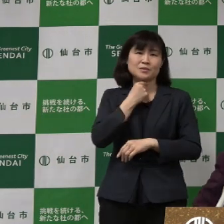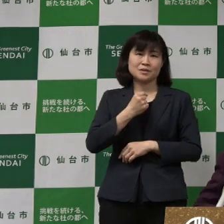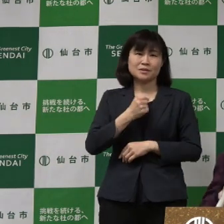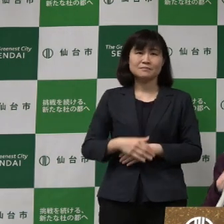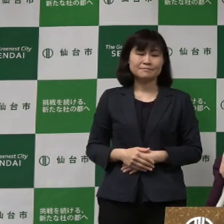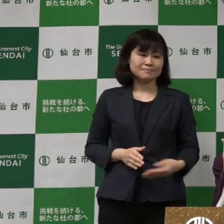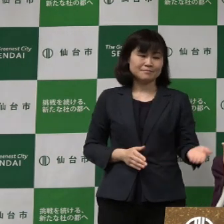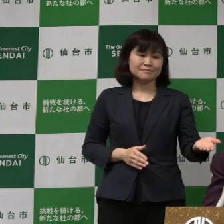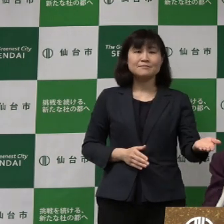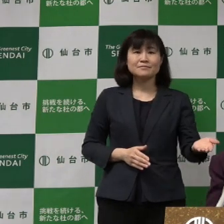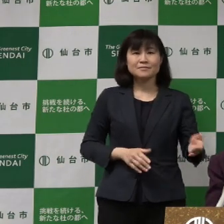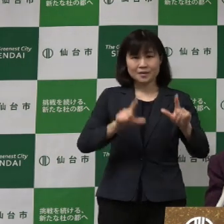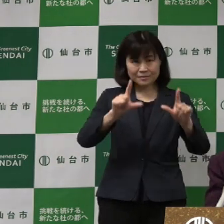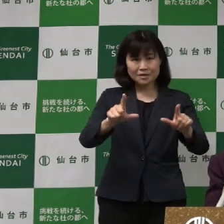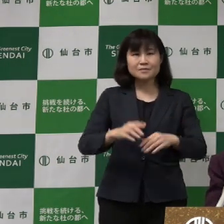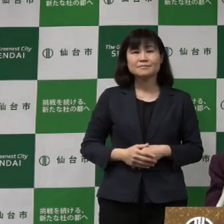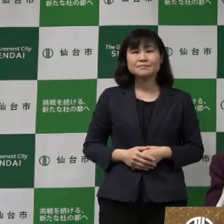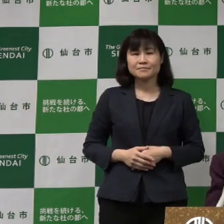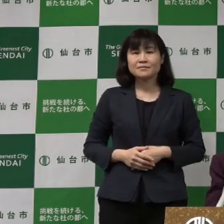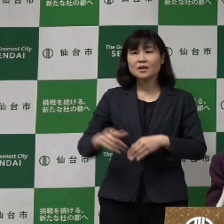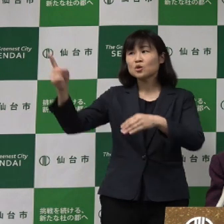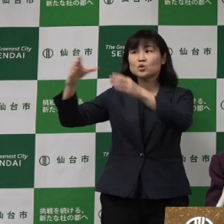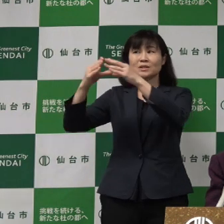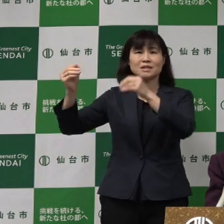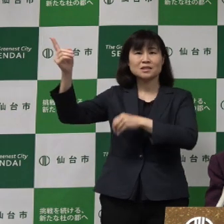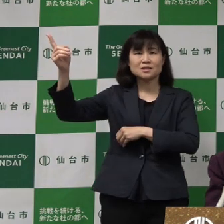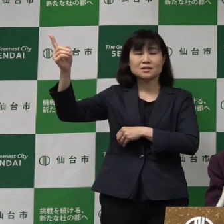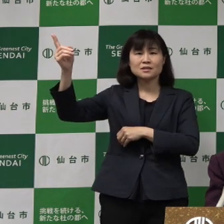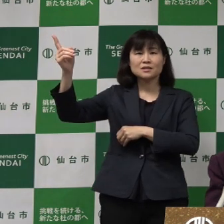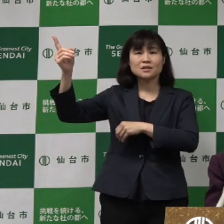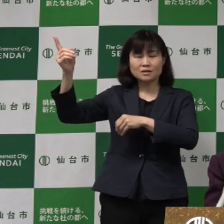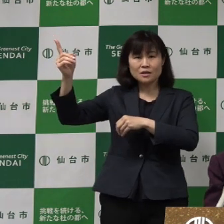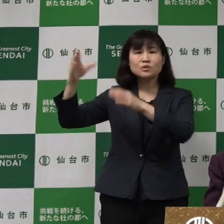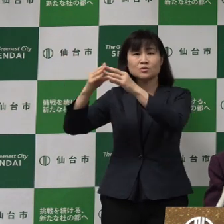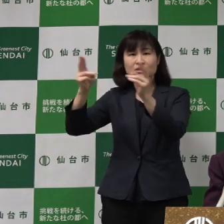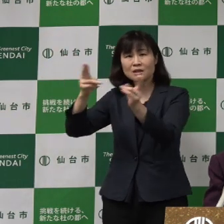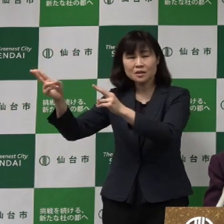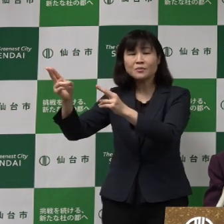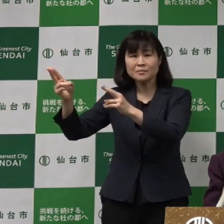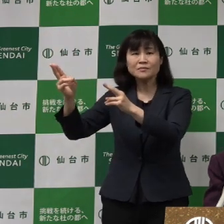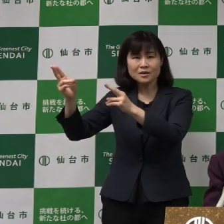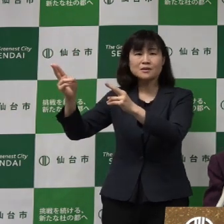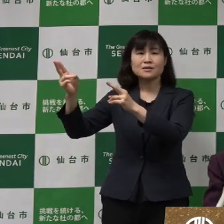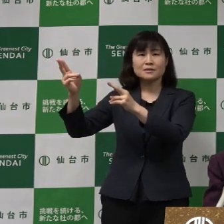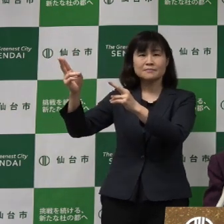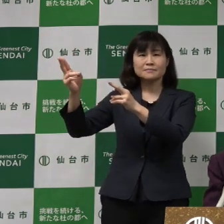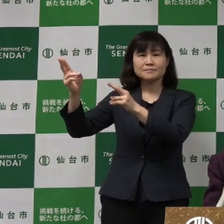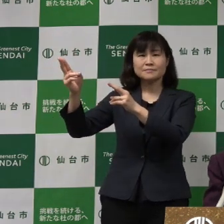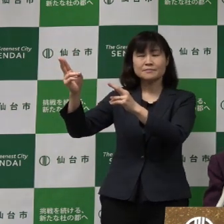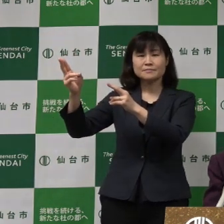この、国の、事業復活支援金というのが